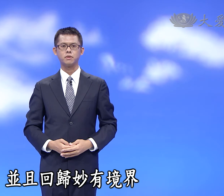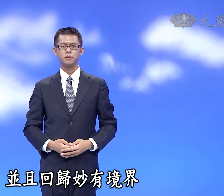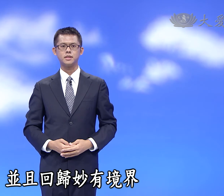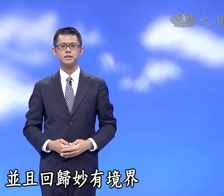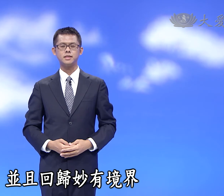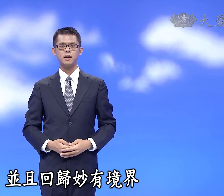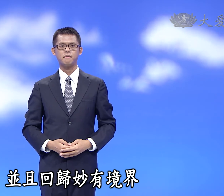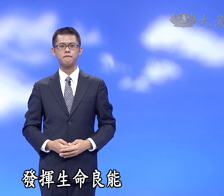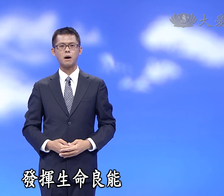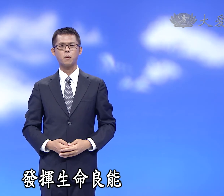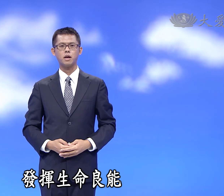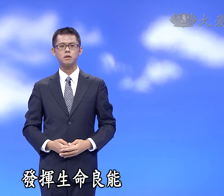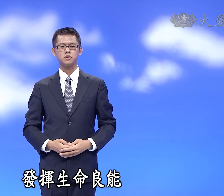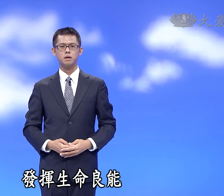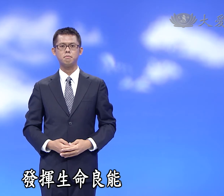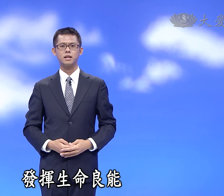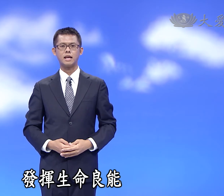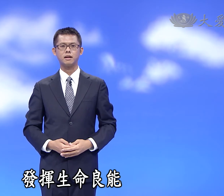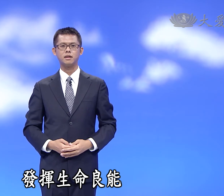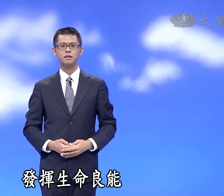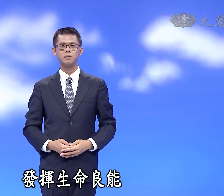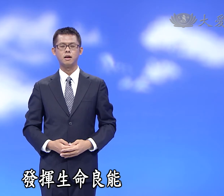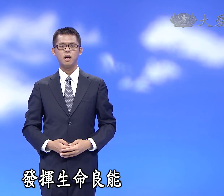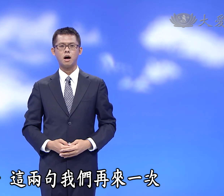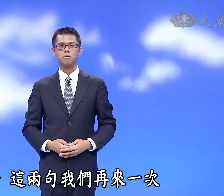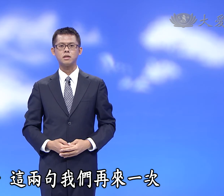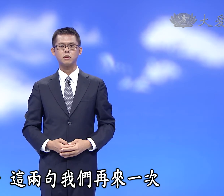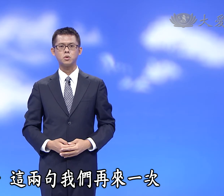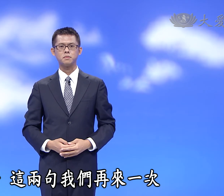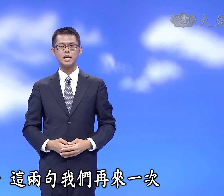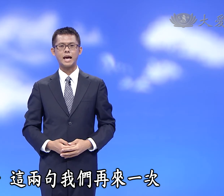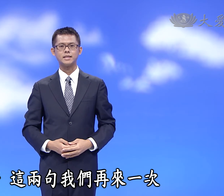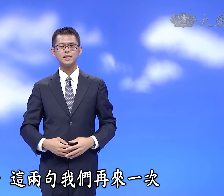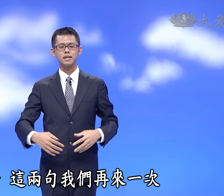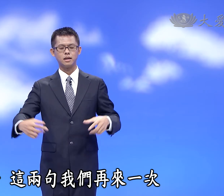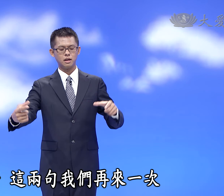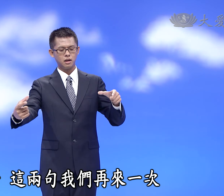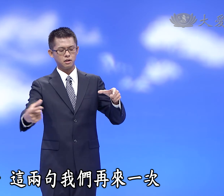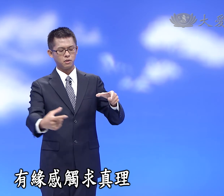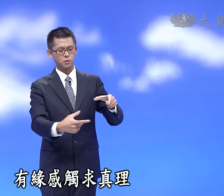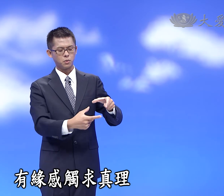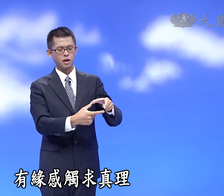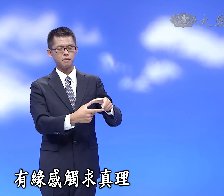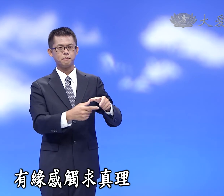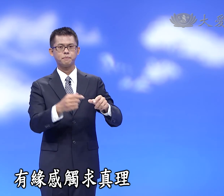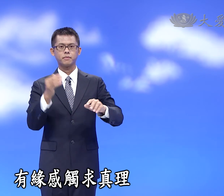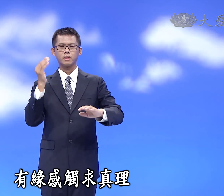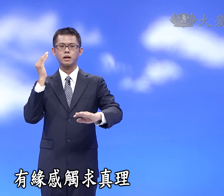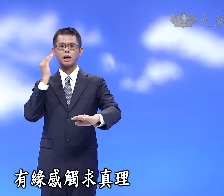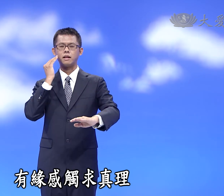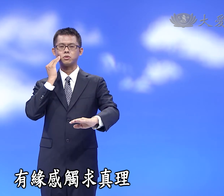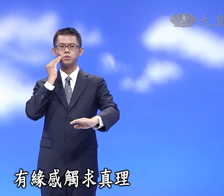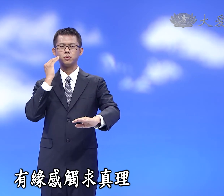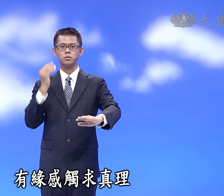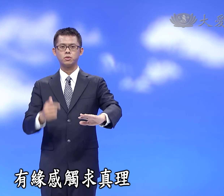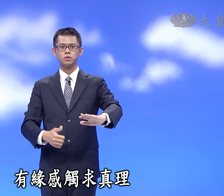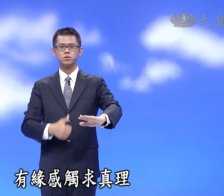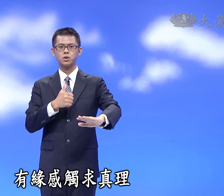境界，发挥生命良能。好，这两句我们再来一次。有缘感触求